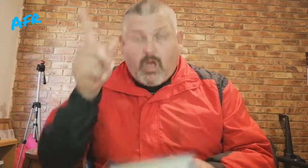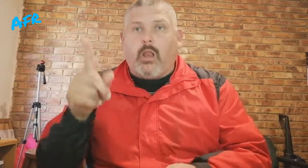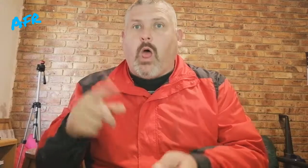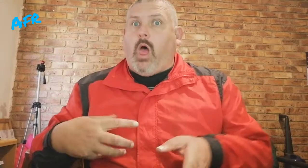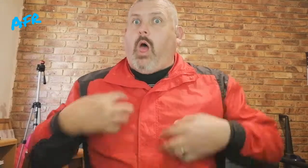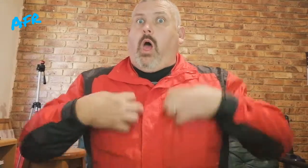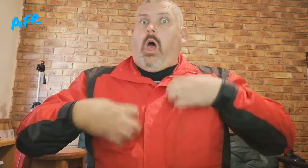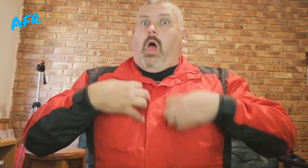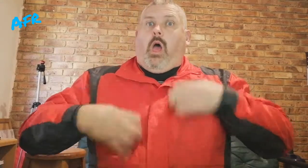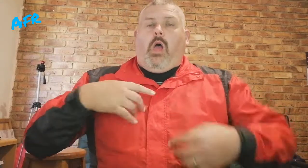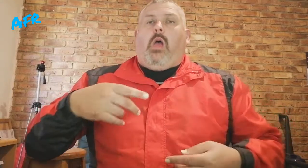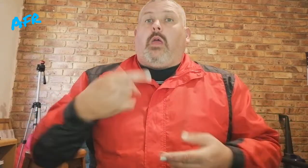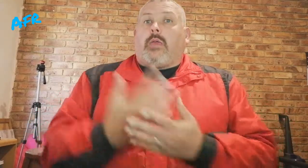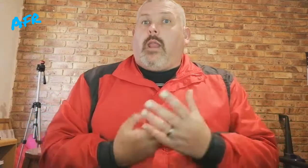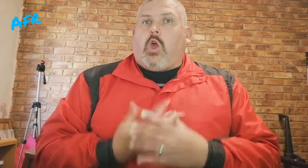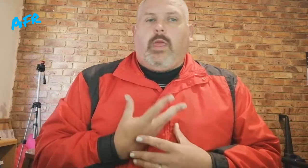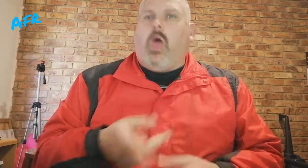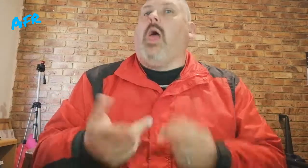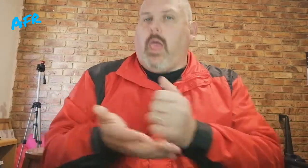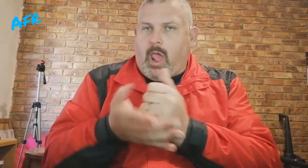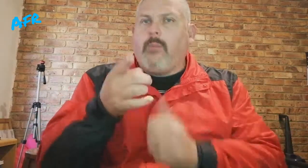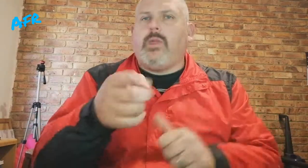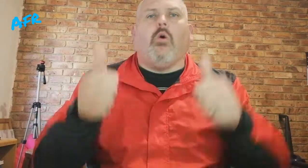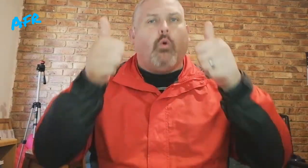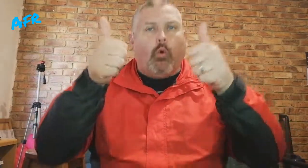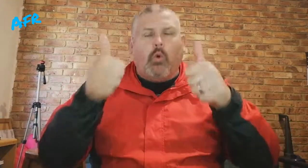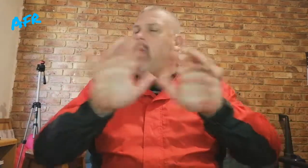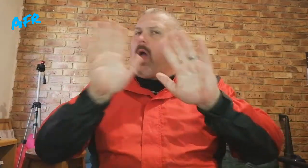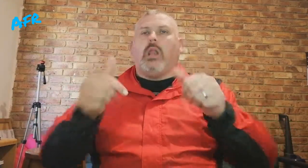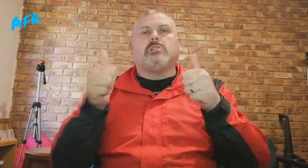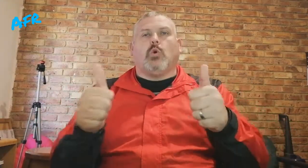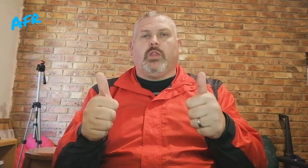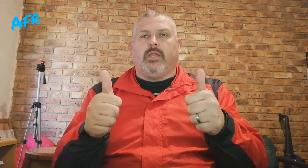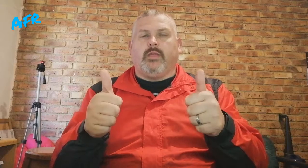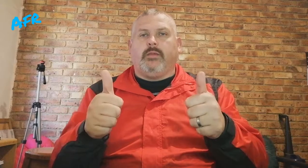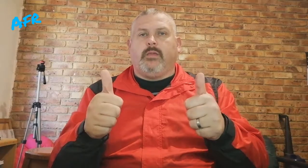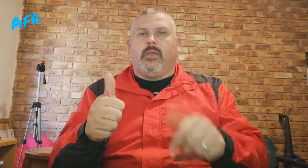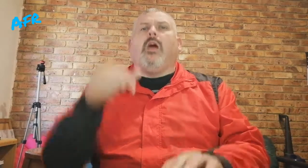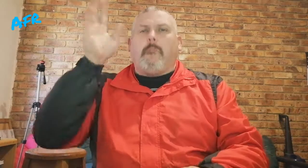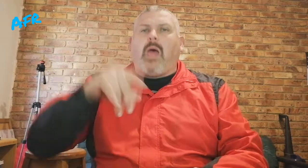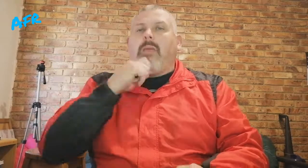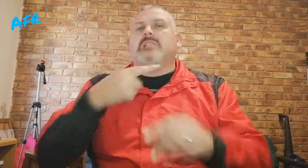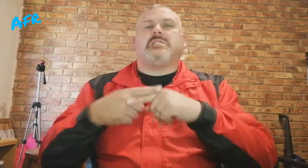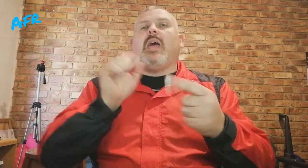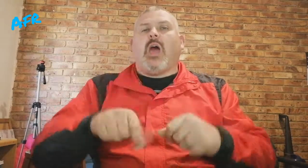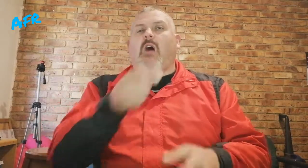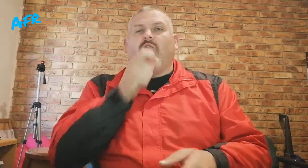bestaan, kan groei, help jou, alles goed. Maar mense sê, ja,